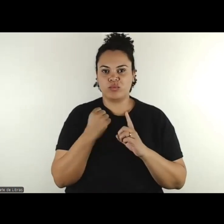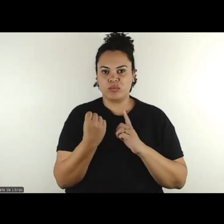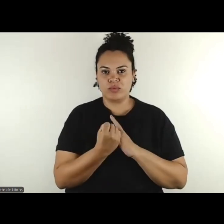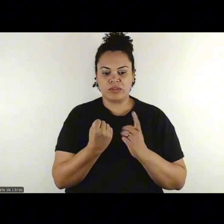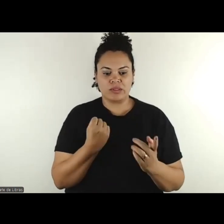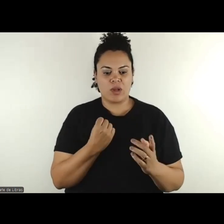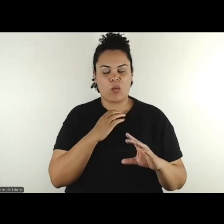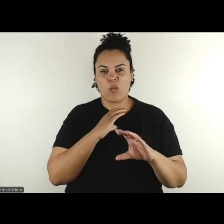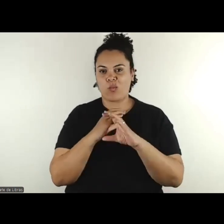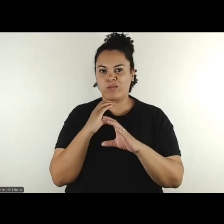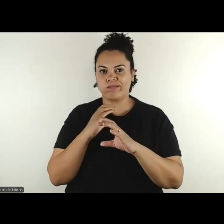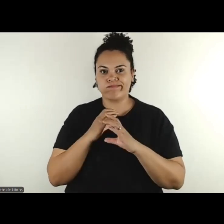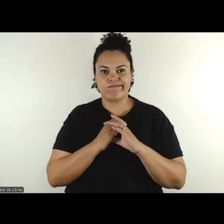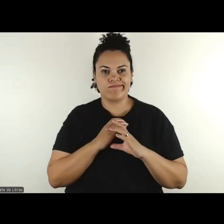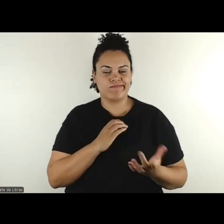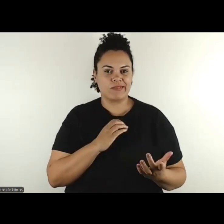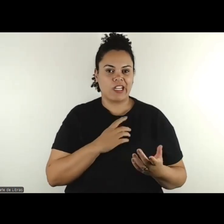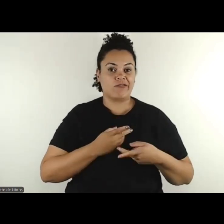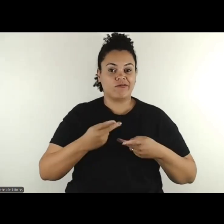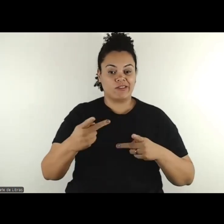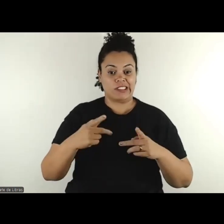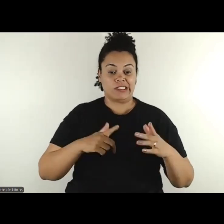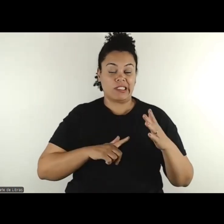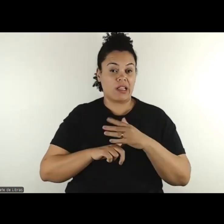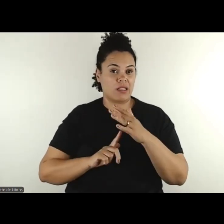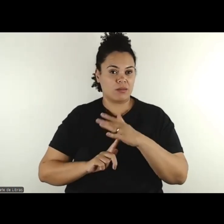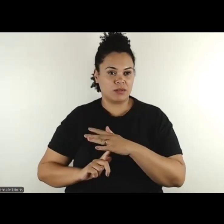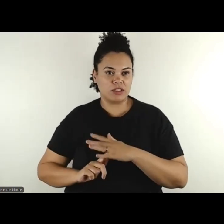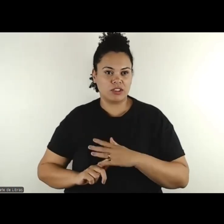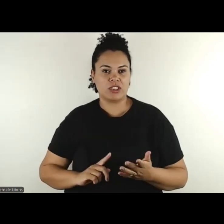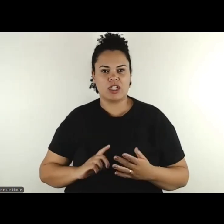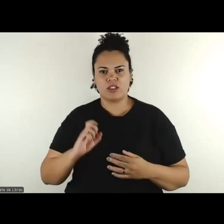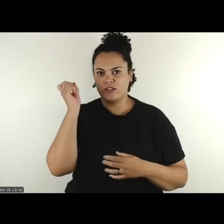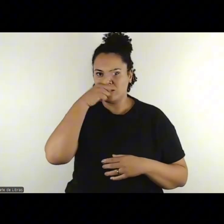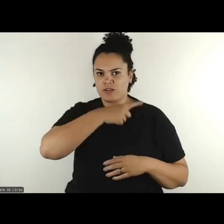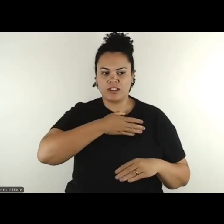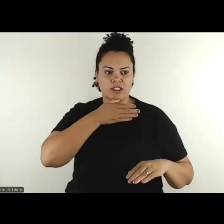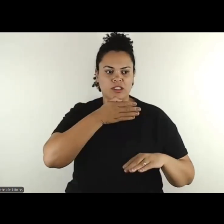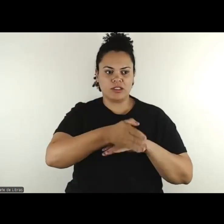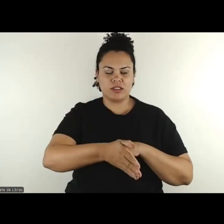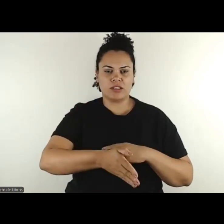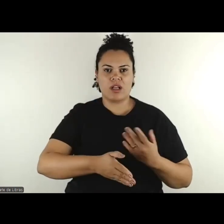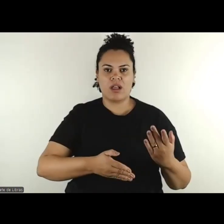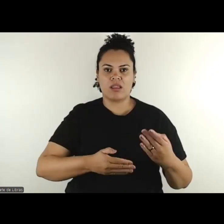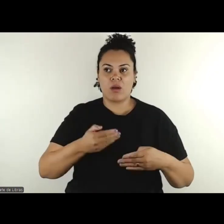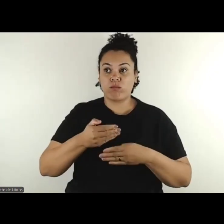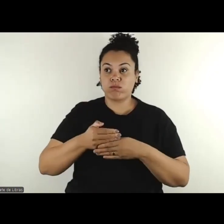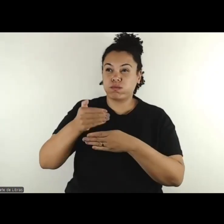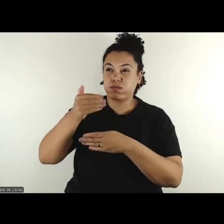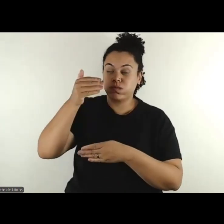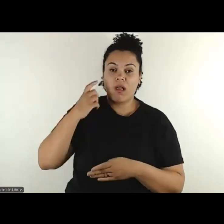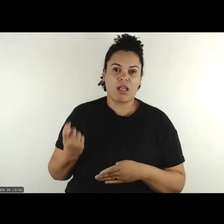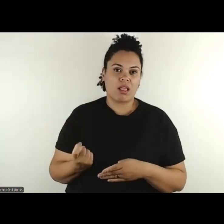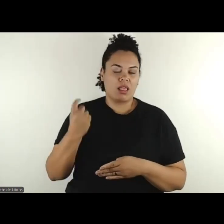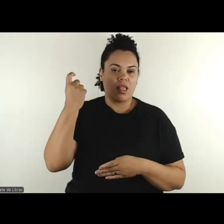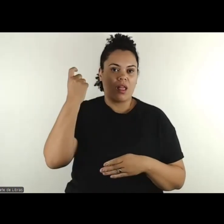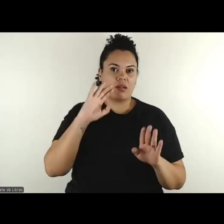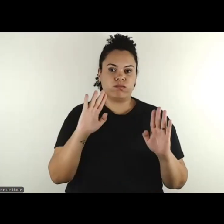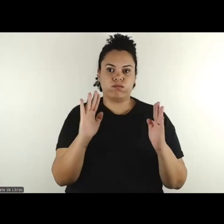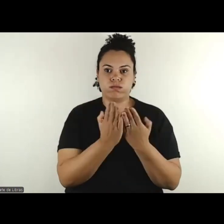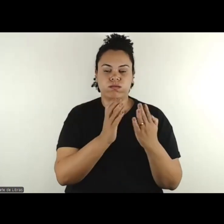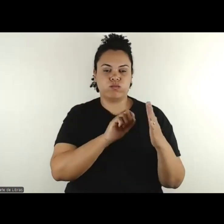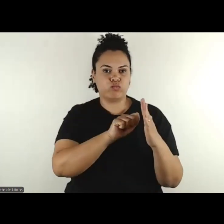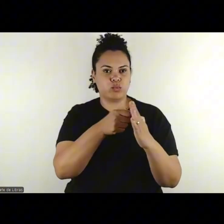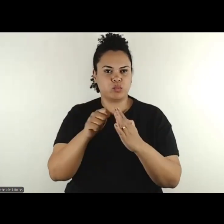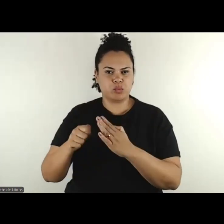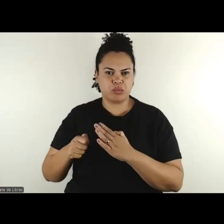visitas restritas, difícil acesso, né, às comunidades com muros altos, portões, trancas, restrições